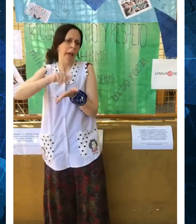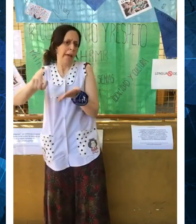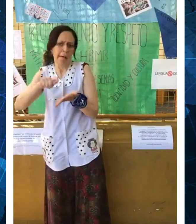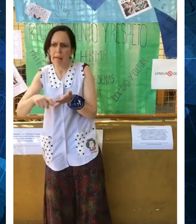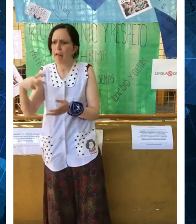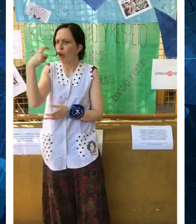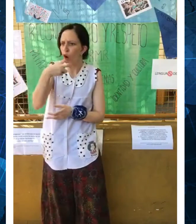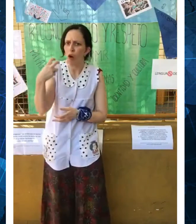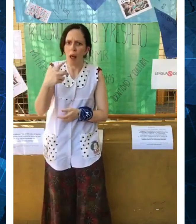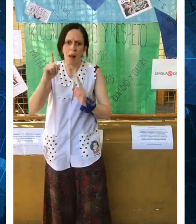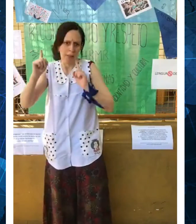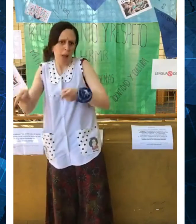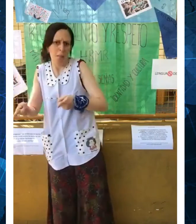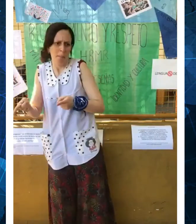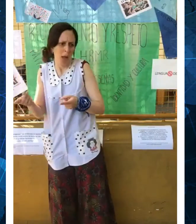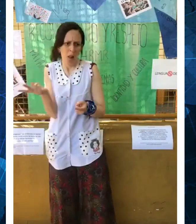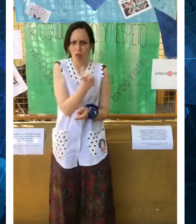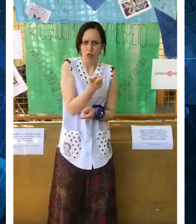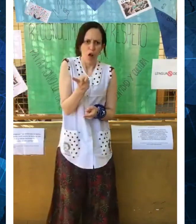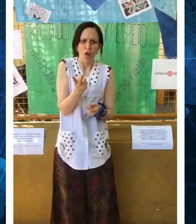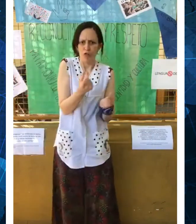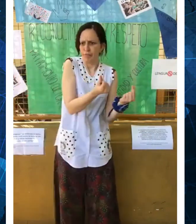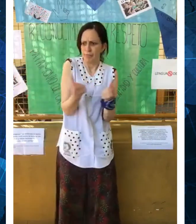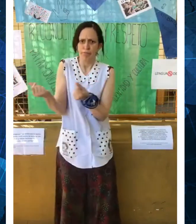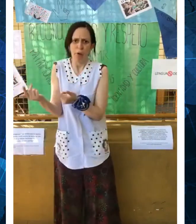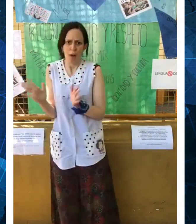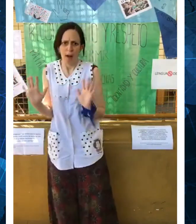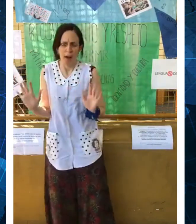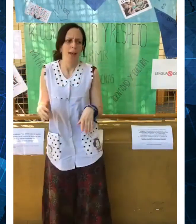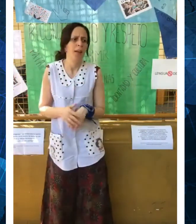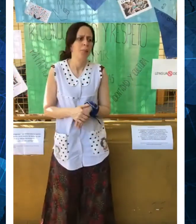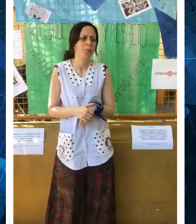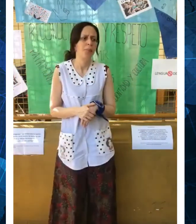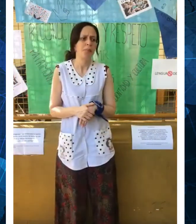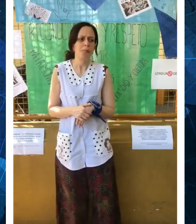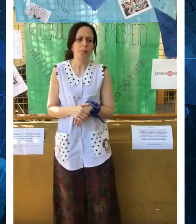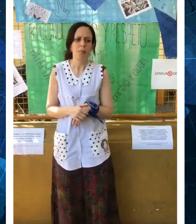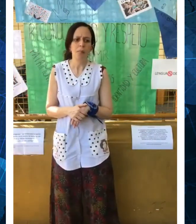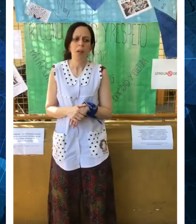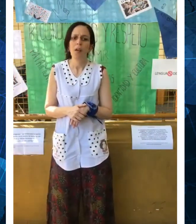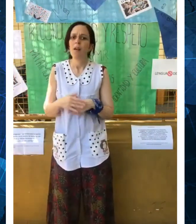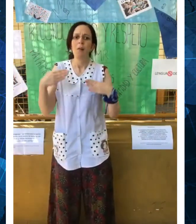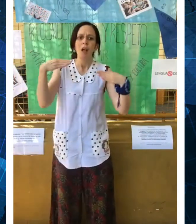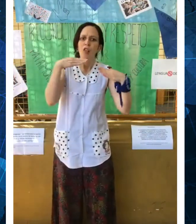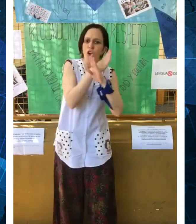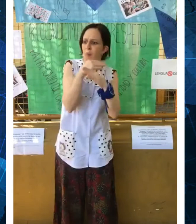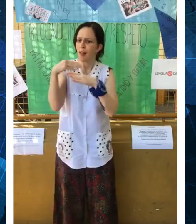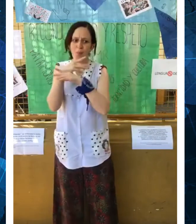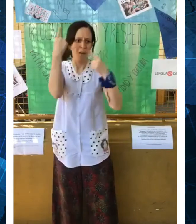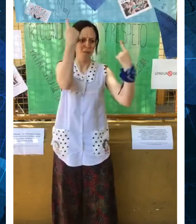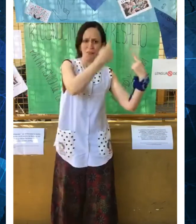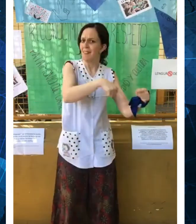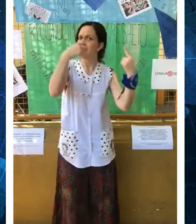Y también enseñamos y transmitimos el español como segunda lengua en su forma escrita o oral.